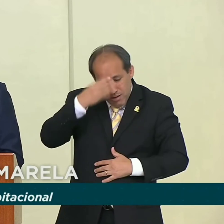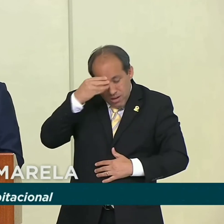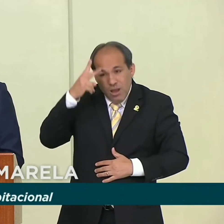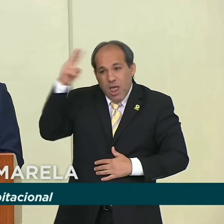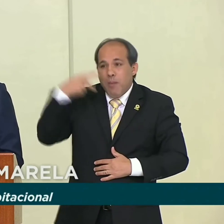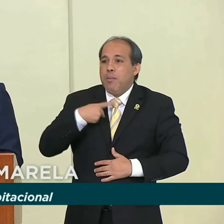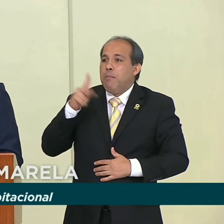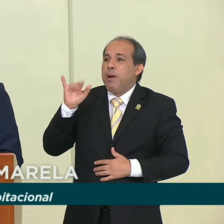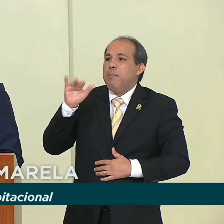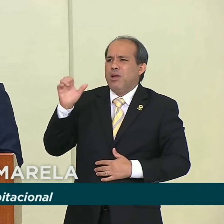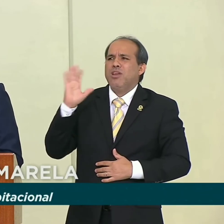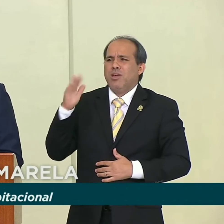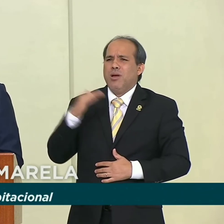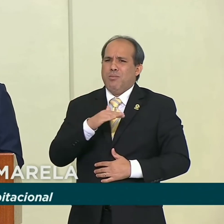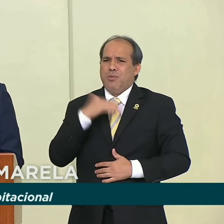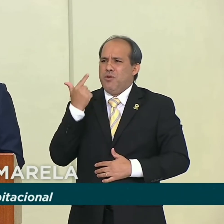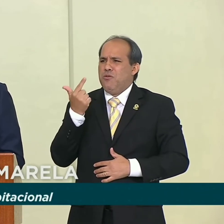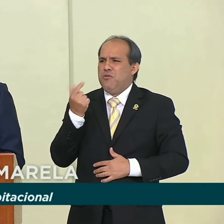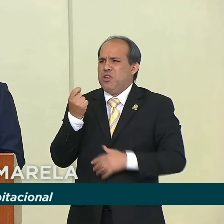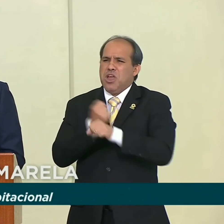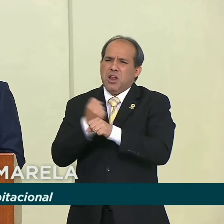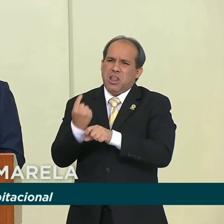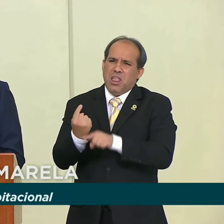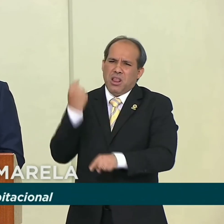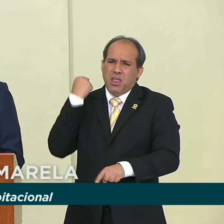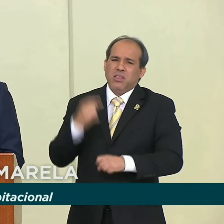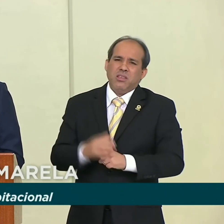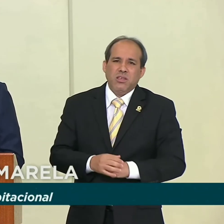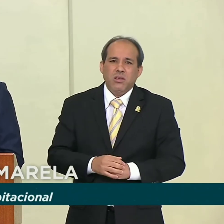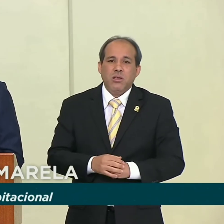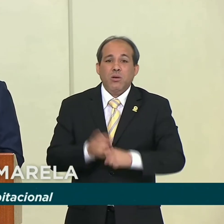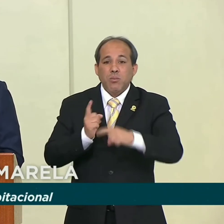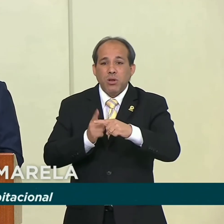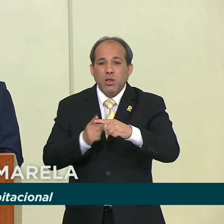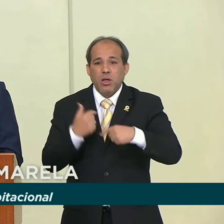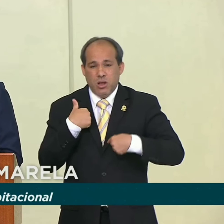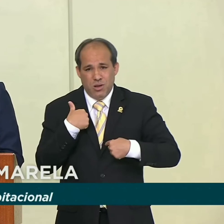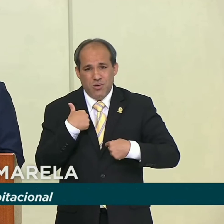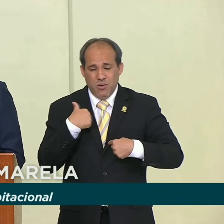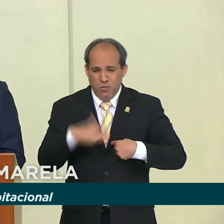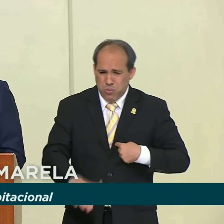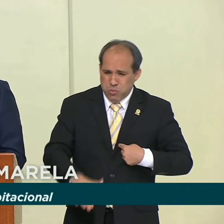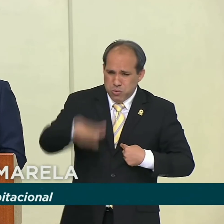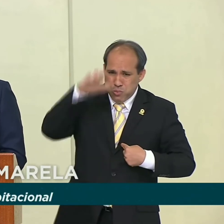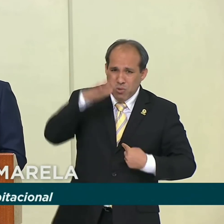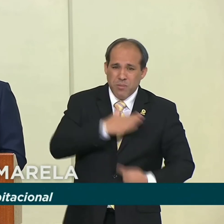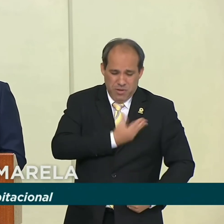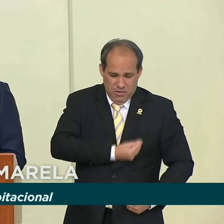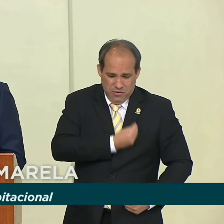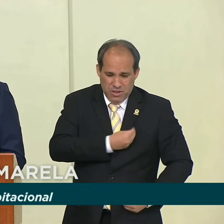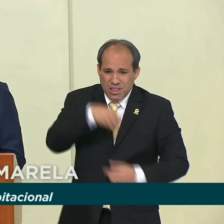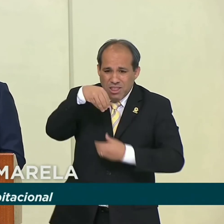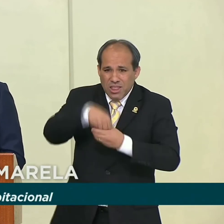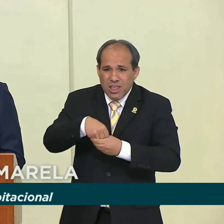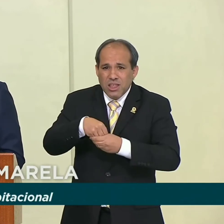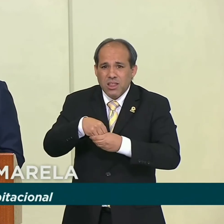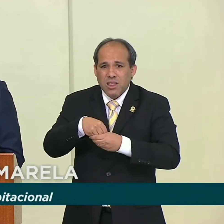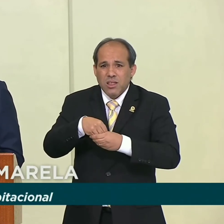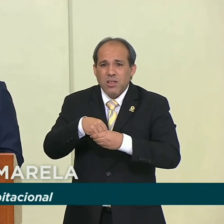lembro dos meus pais faleceram há 25 e 20 anos atrás porque eu vivi a minha vida inteira no